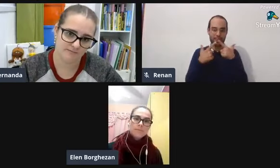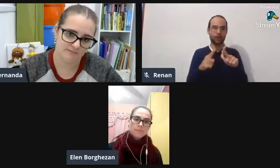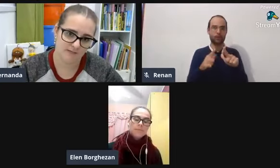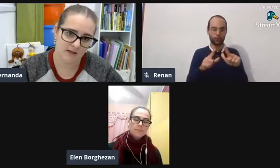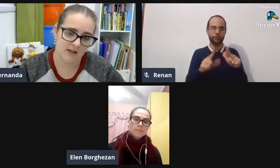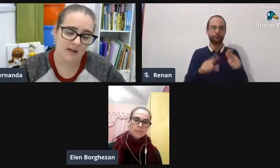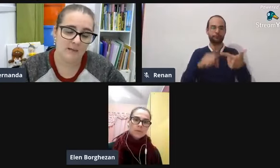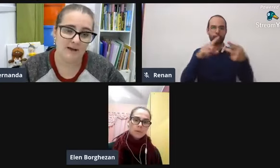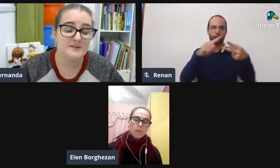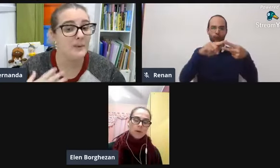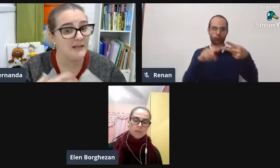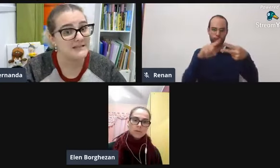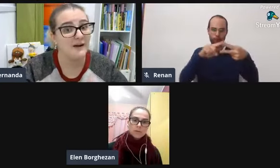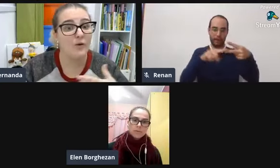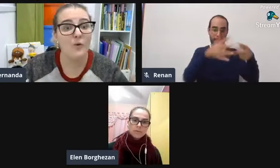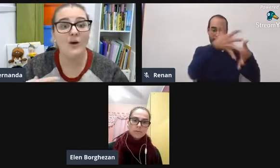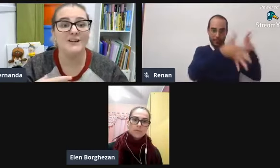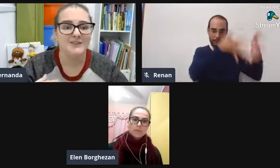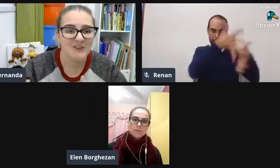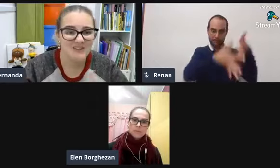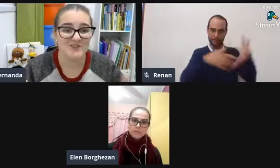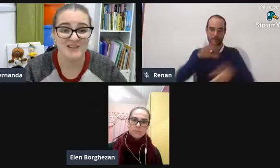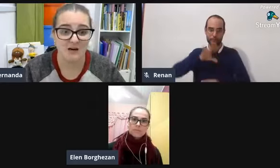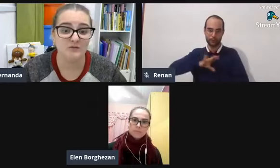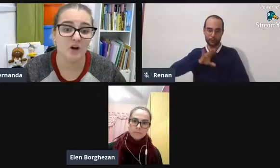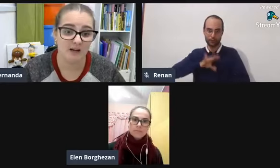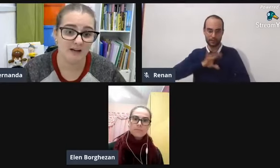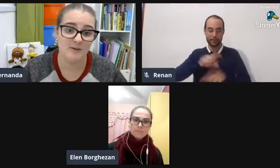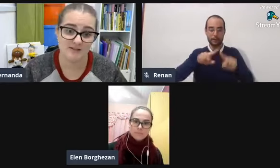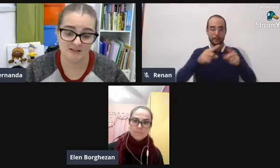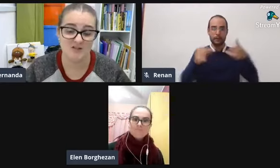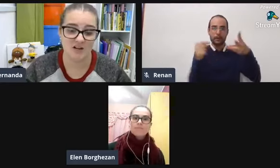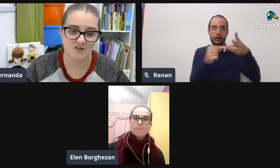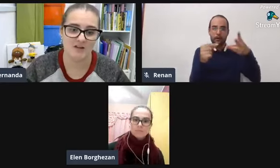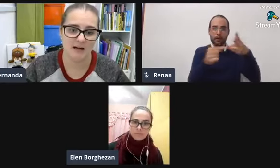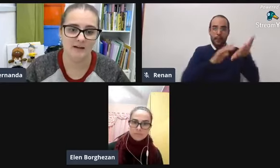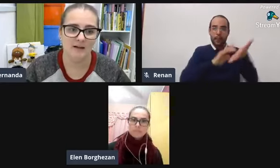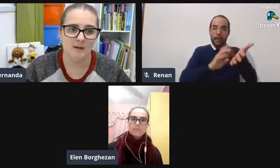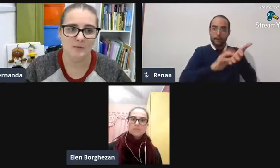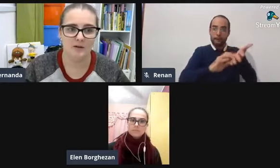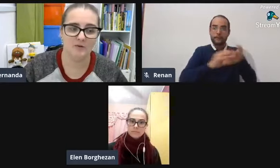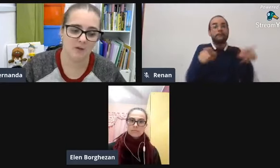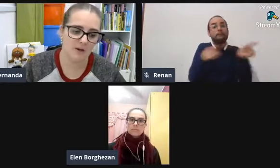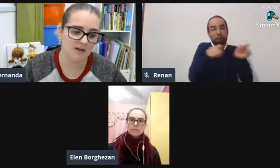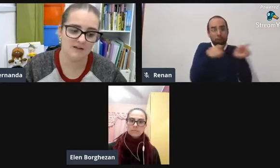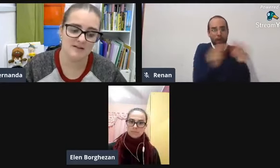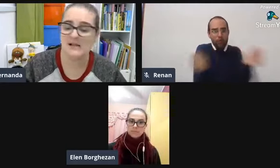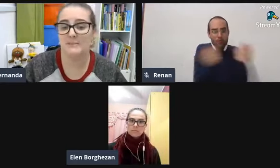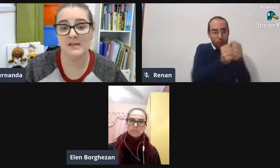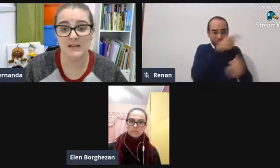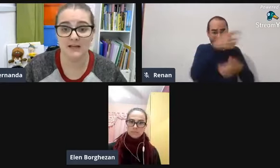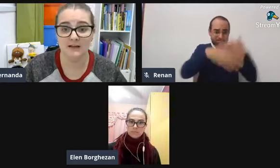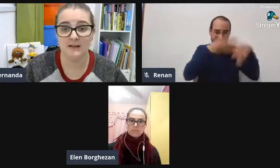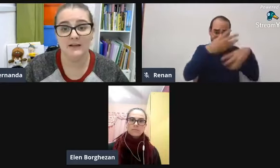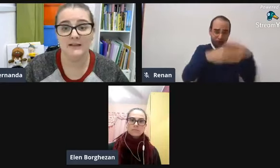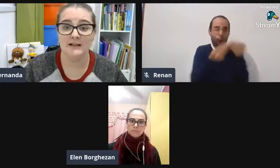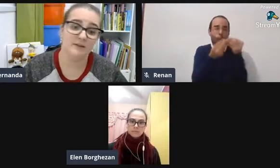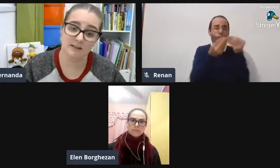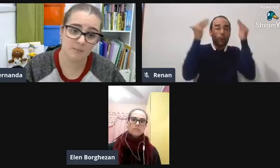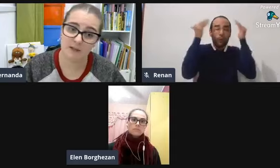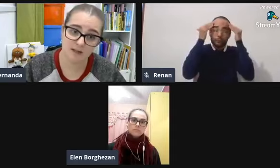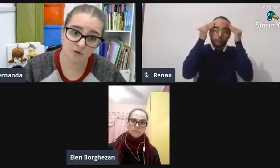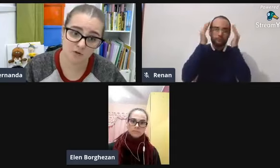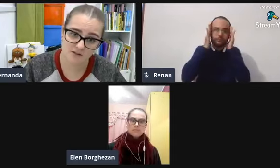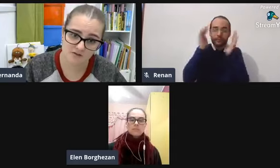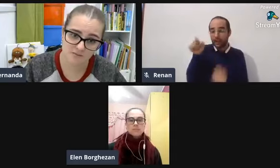código. Mas pensa o quanto que isso dá um nó na cabeça da gente, né? Porque eu tenho uma criança lá pequena que ela